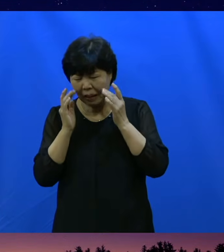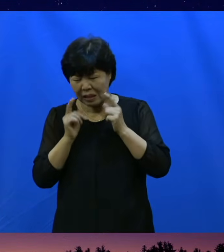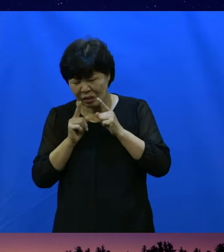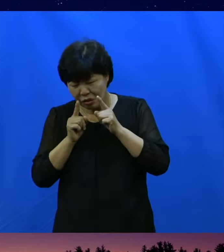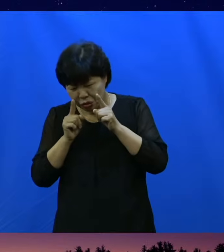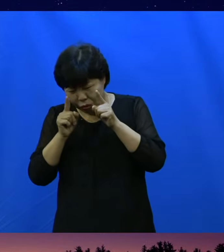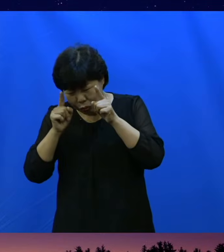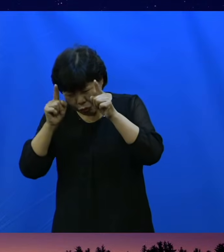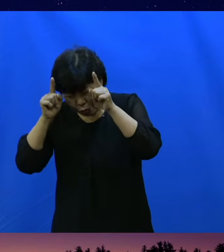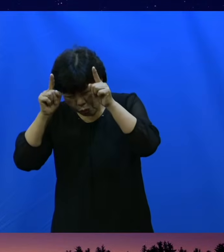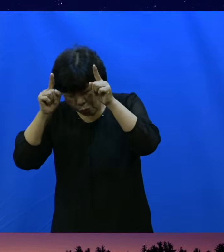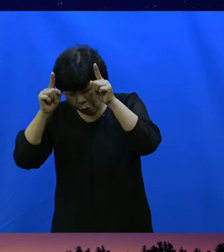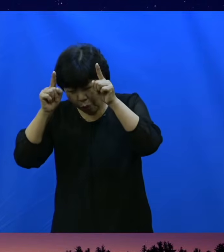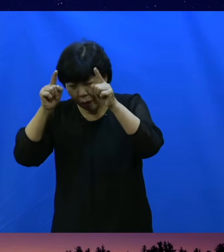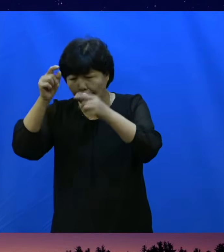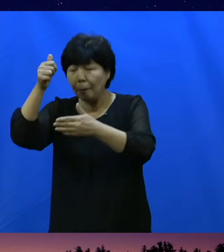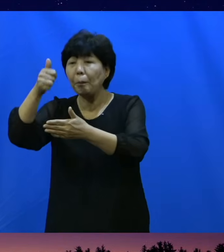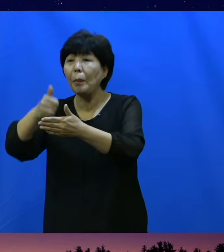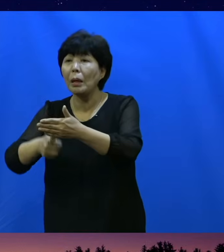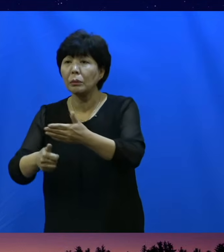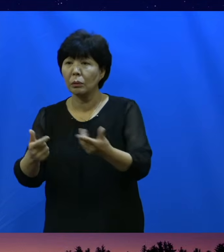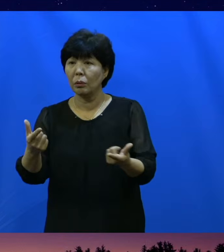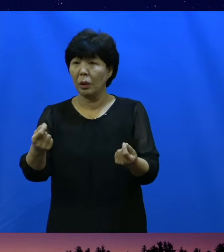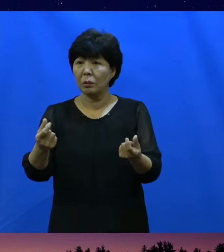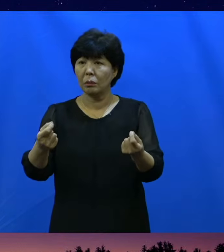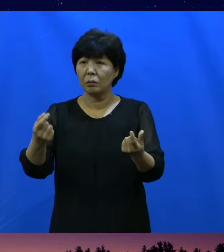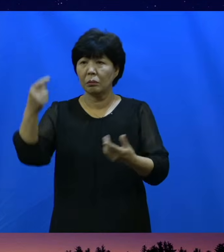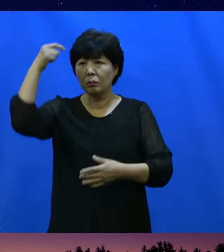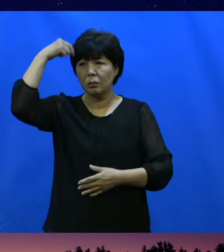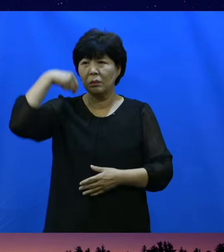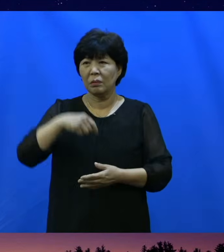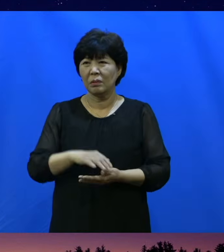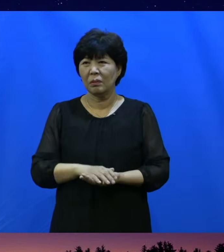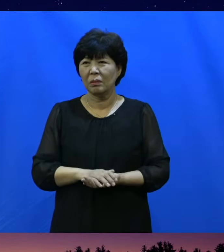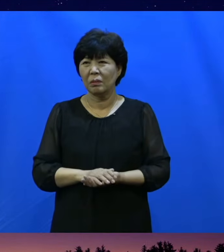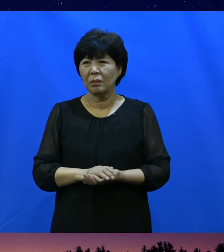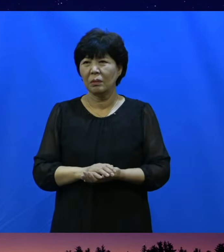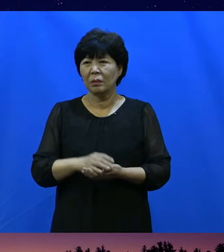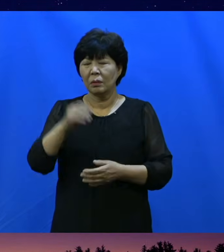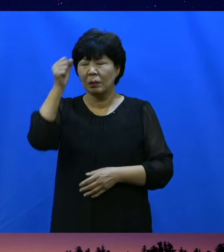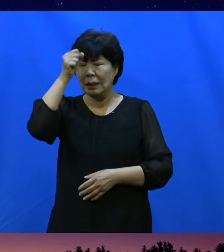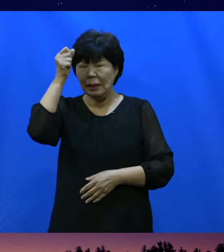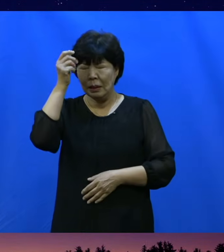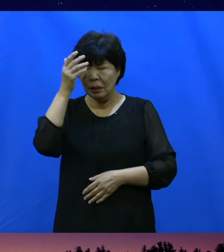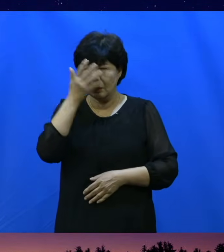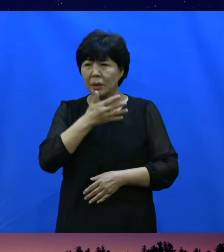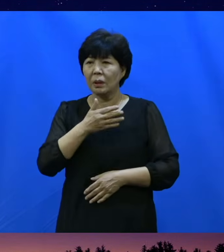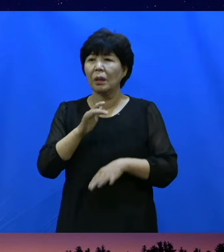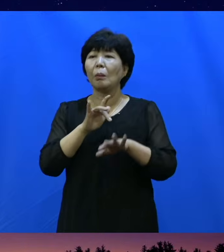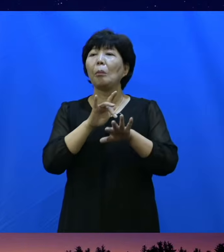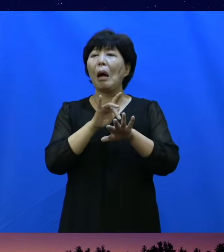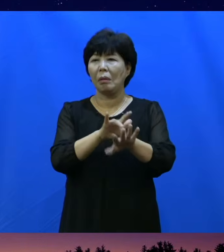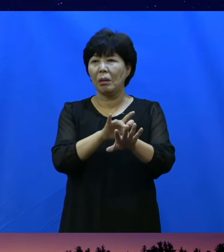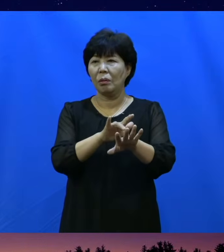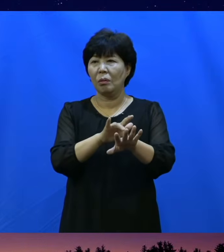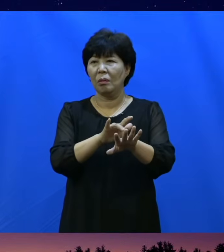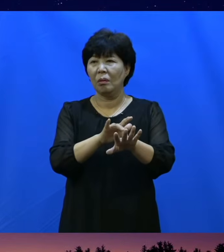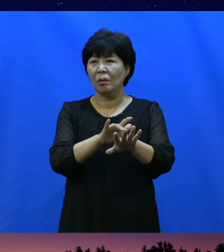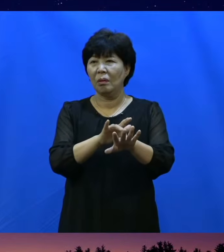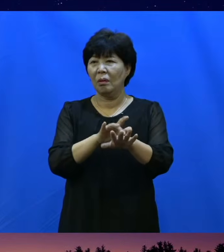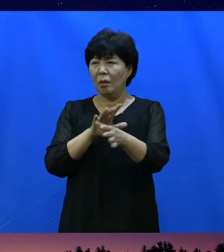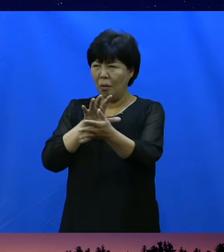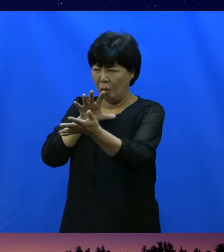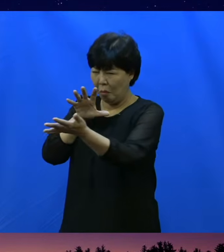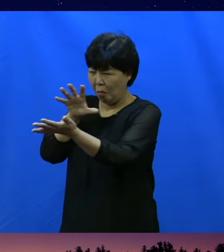막 들고, 뭐 갑자기 마귀가 심어줬는데요, 사람이 가버리는 거죠.